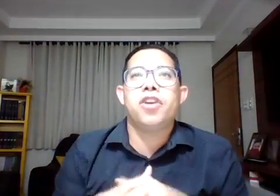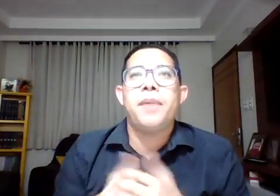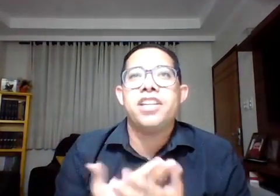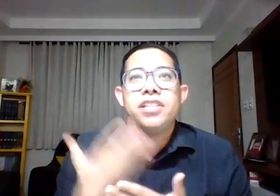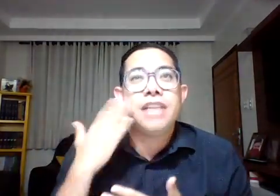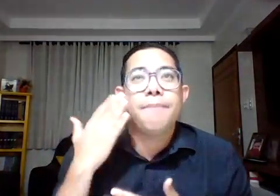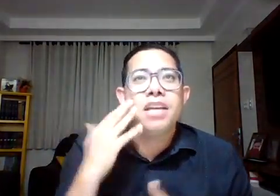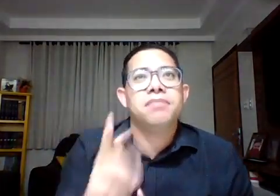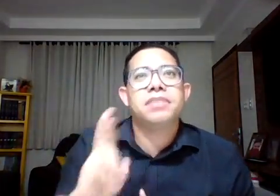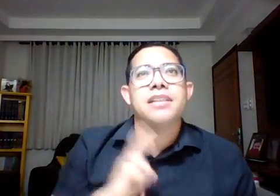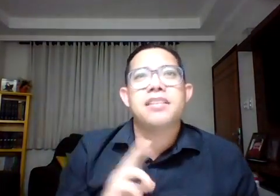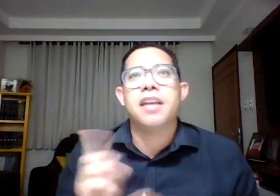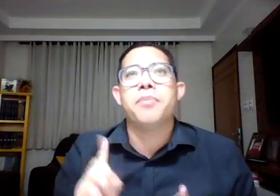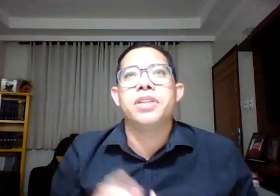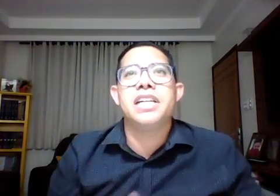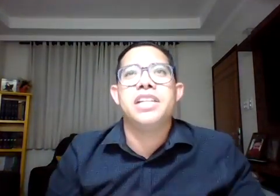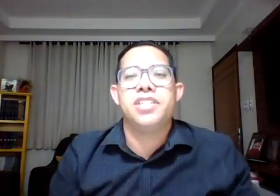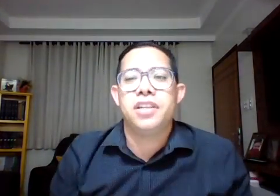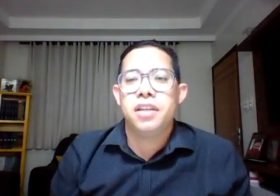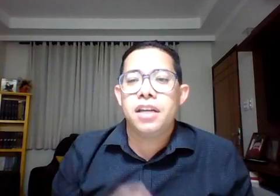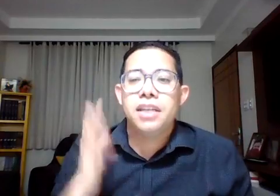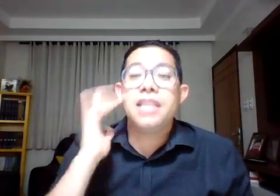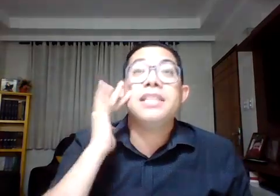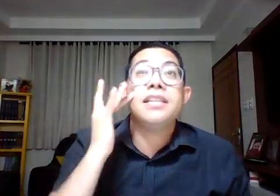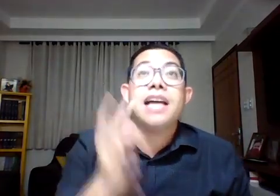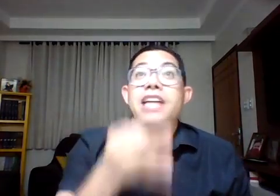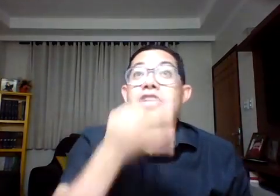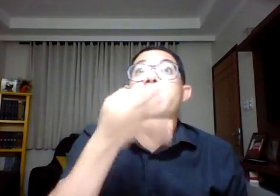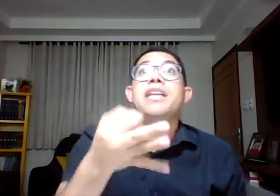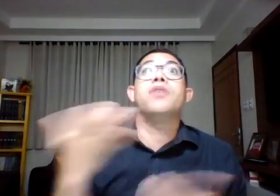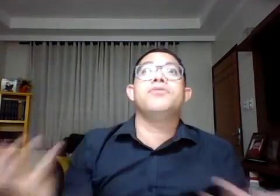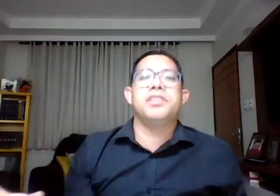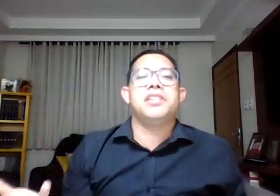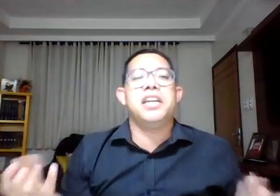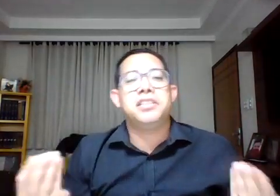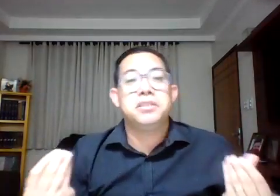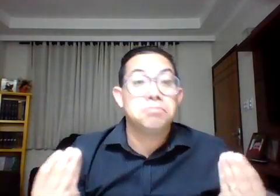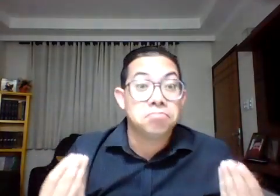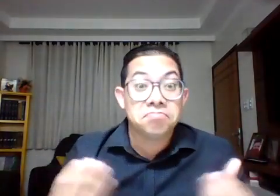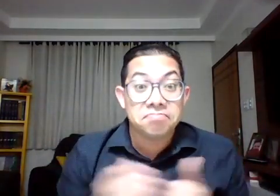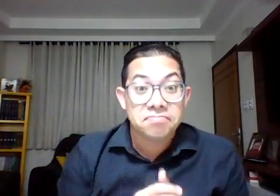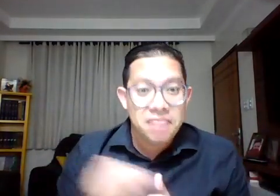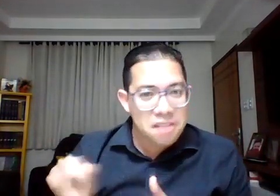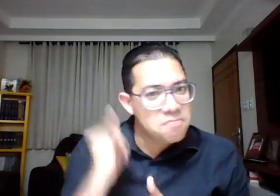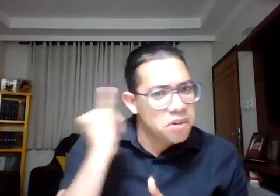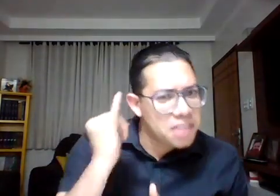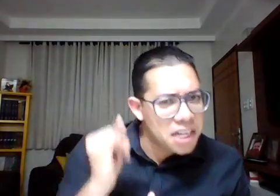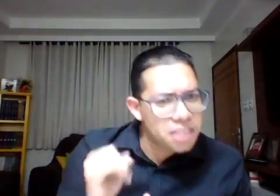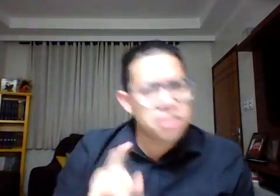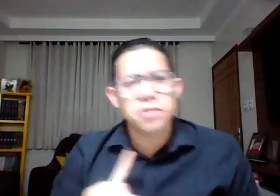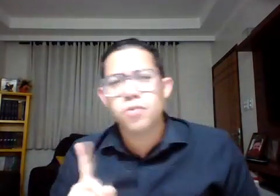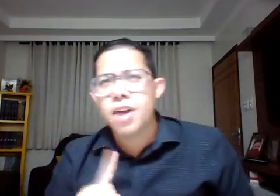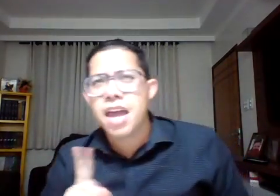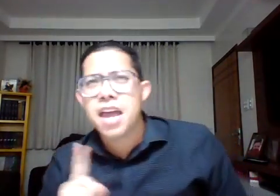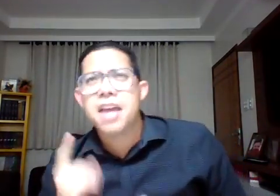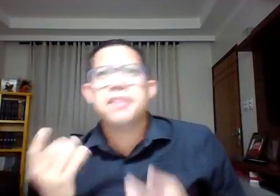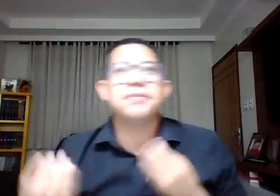pra gente saber. Vocês acham que é importante? O que vocês acham? A opinião de vocês? Importante? Não é?